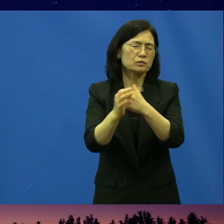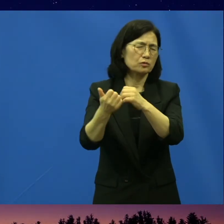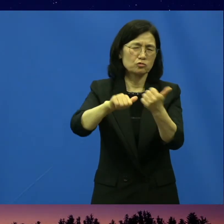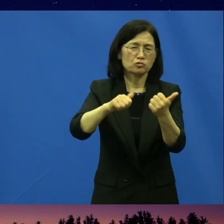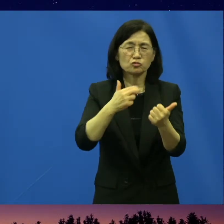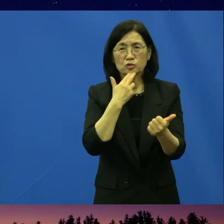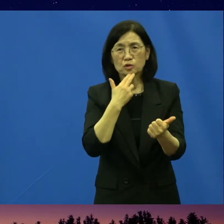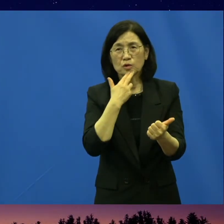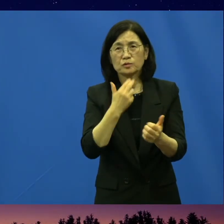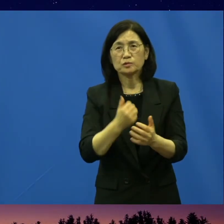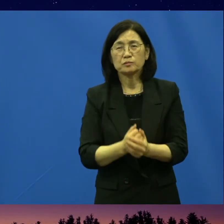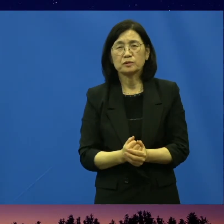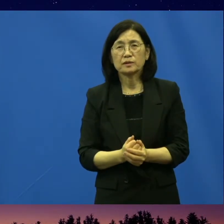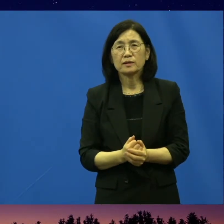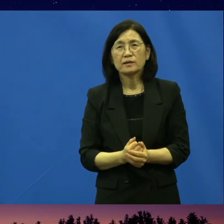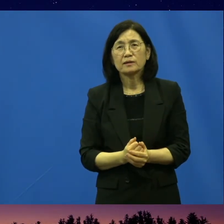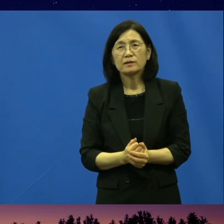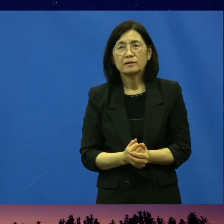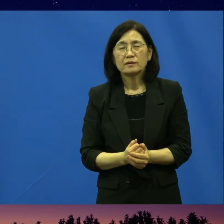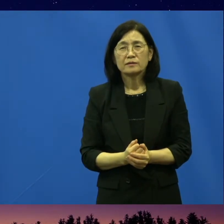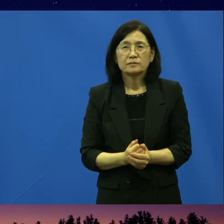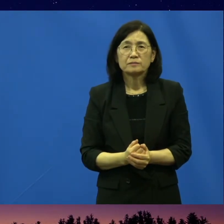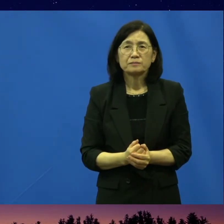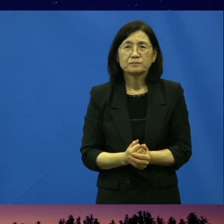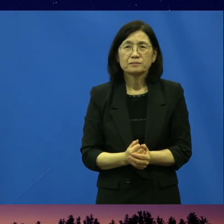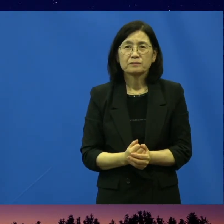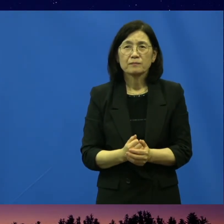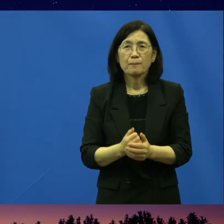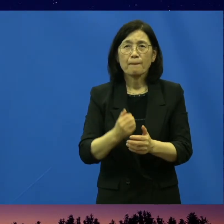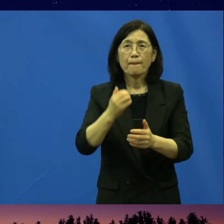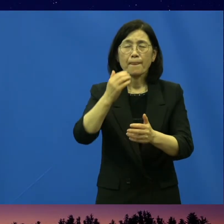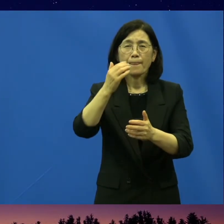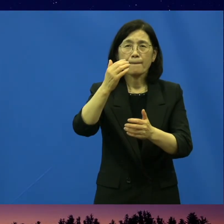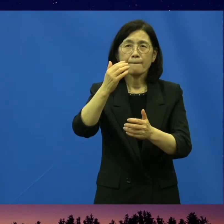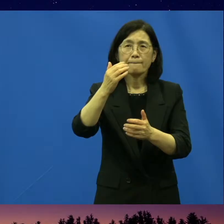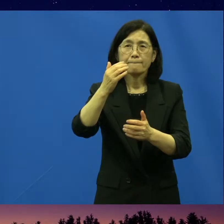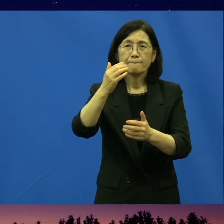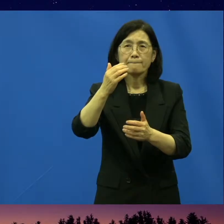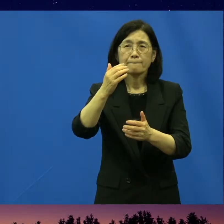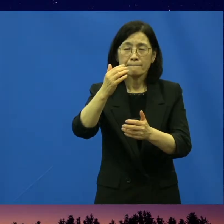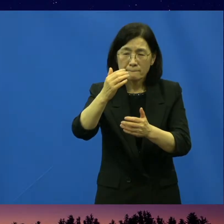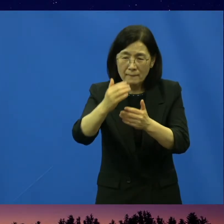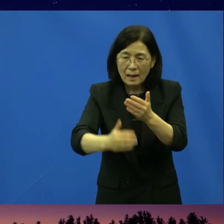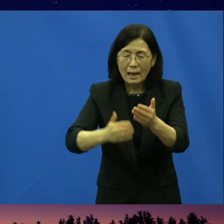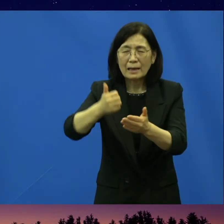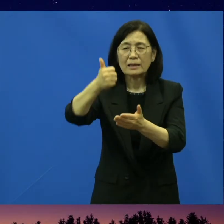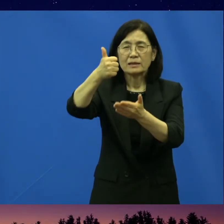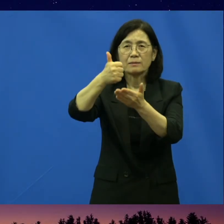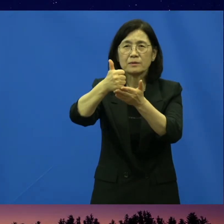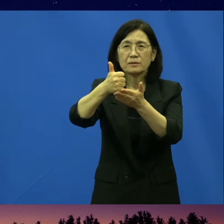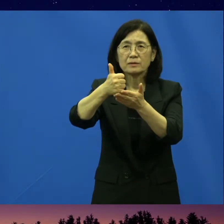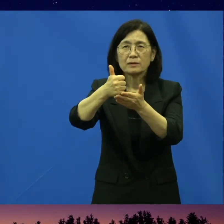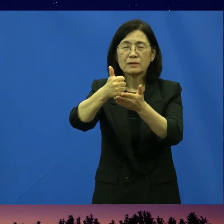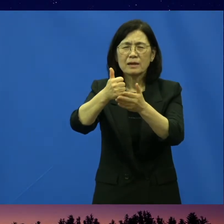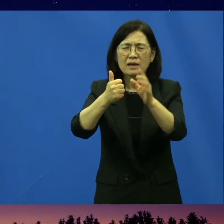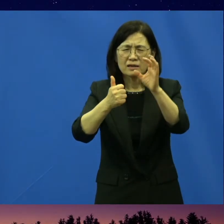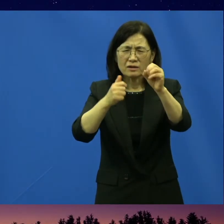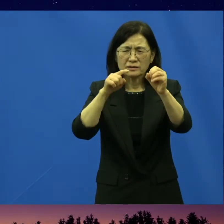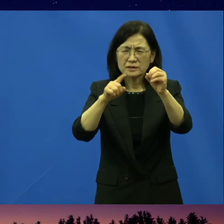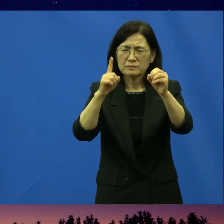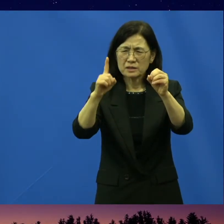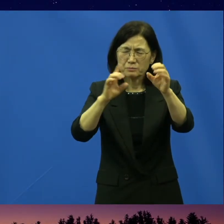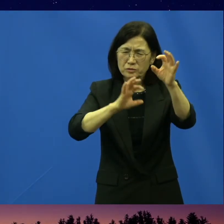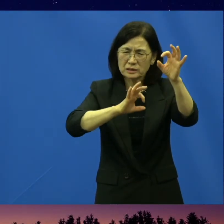하나님의 그 주권의 1%, 0.1%의 실수만 있어도 우리는 그 하나님을 신뢰할 수 없어요. 그런데